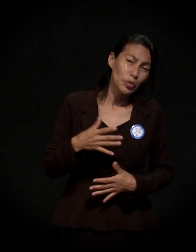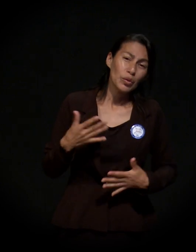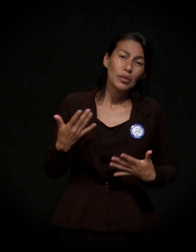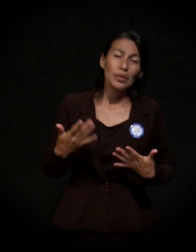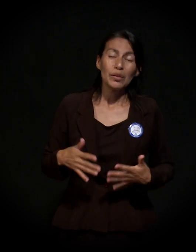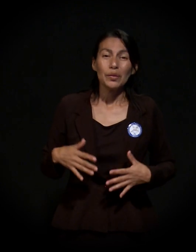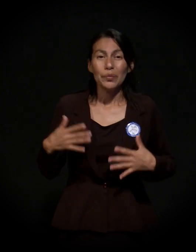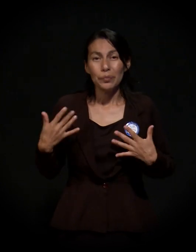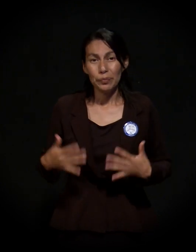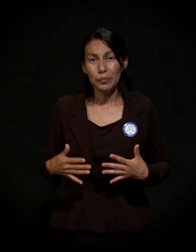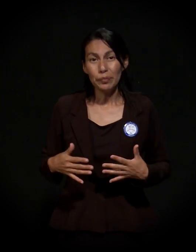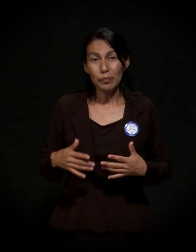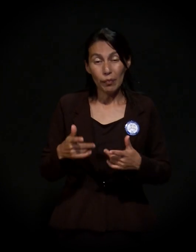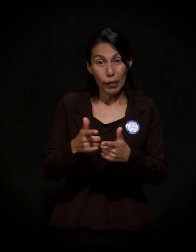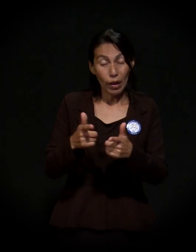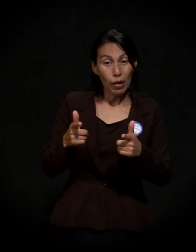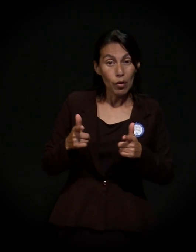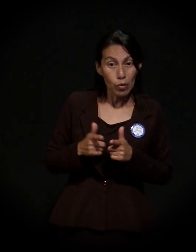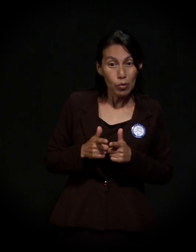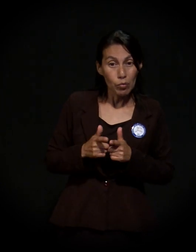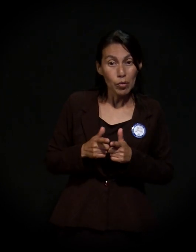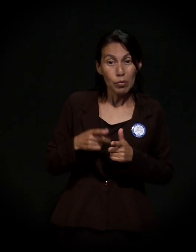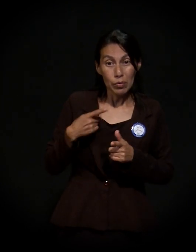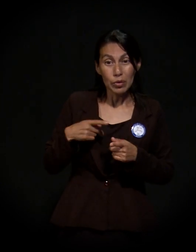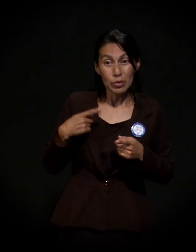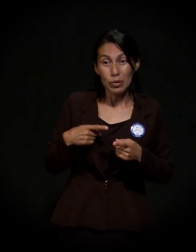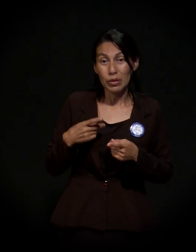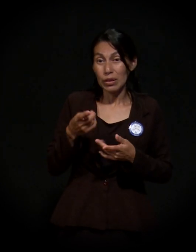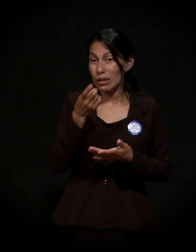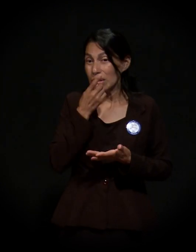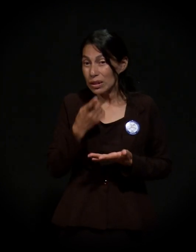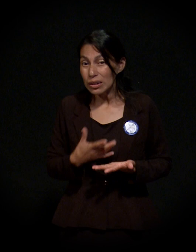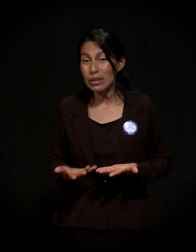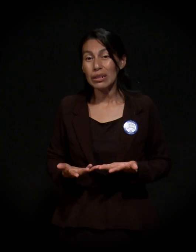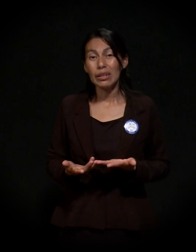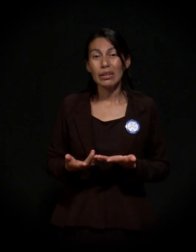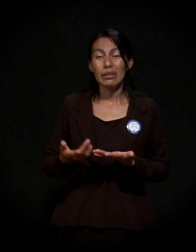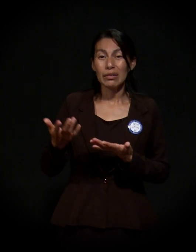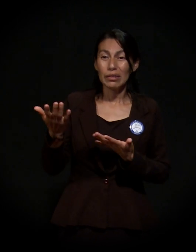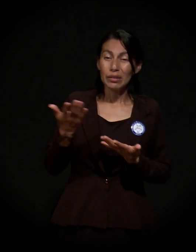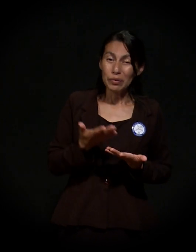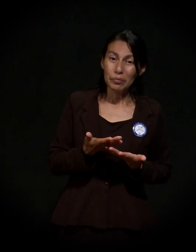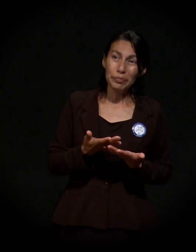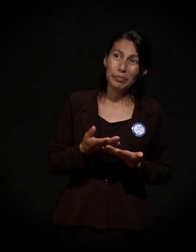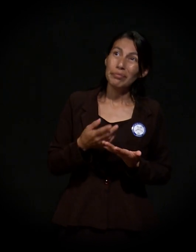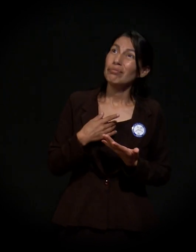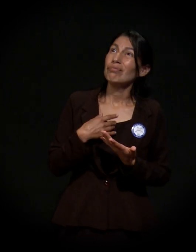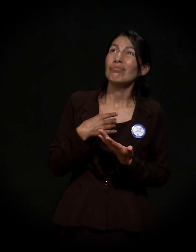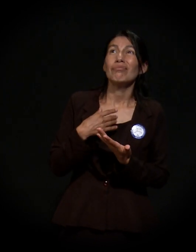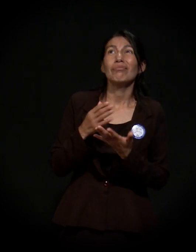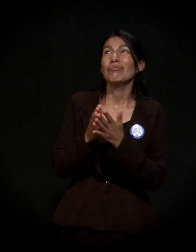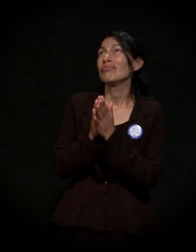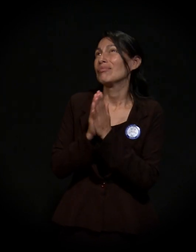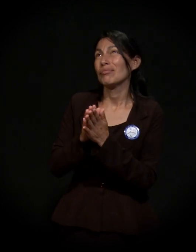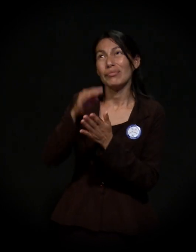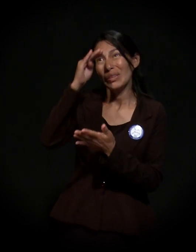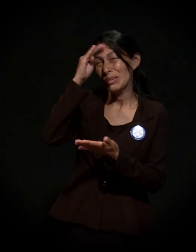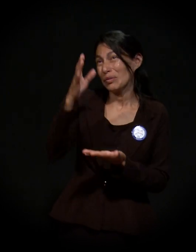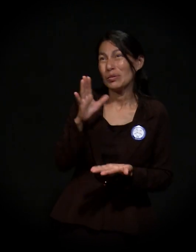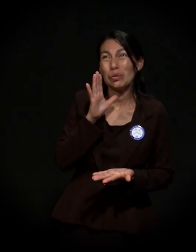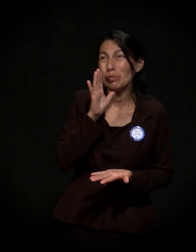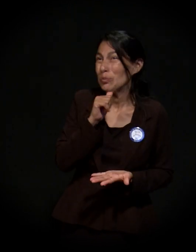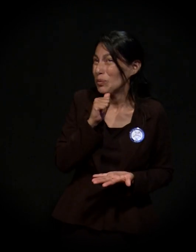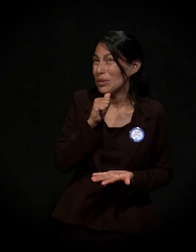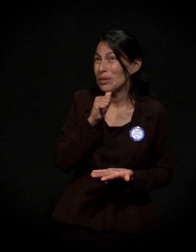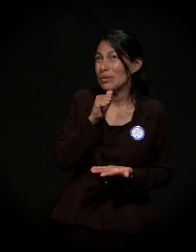ese grupo. Y yo le he dicho, Señor, yo no puedo con esto, lo dejo a